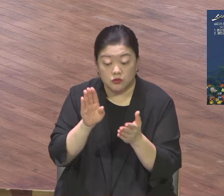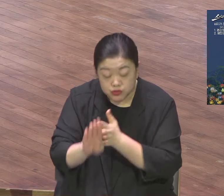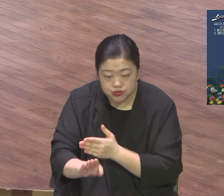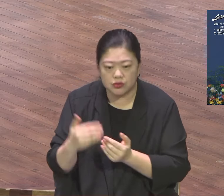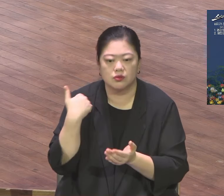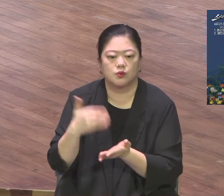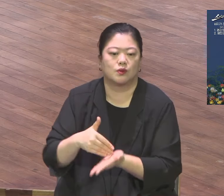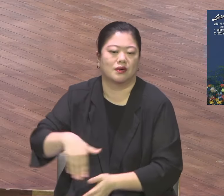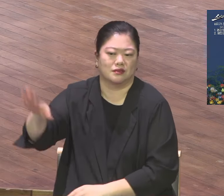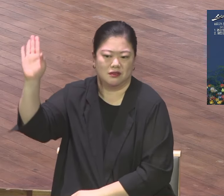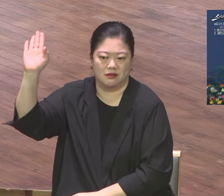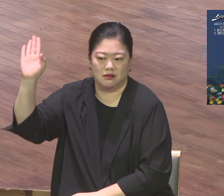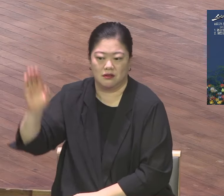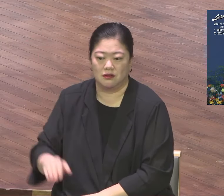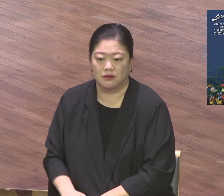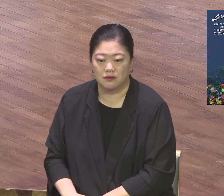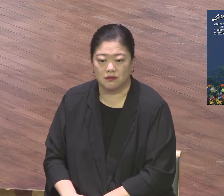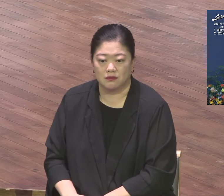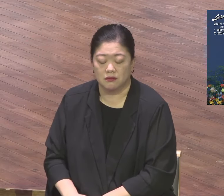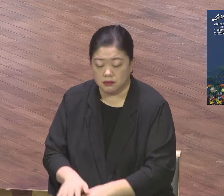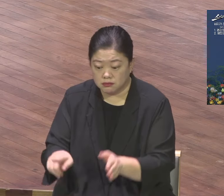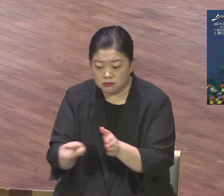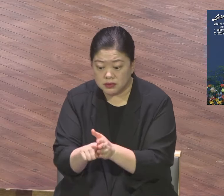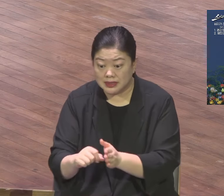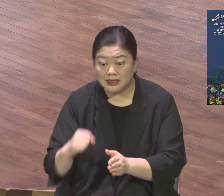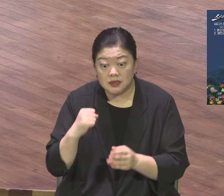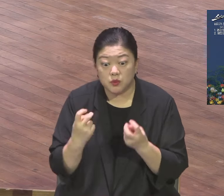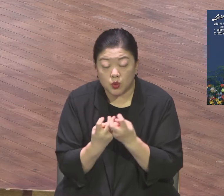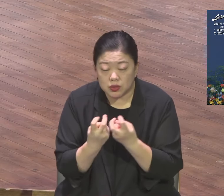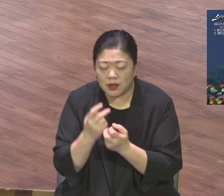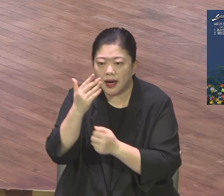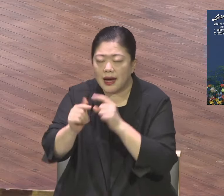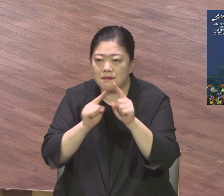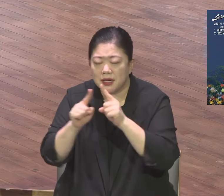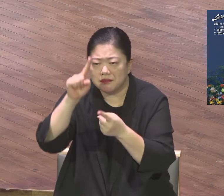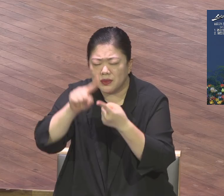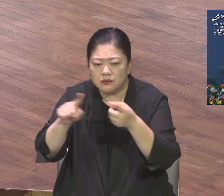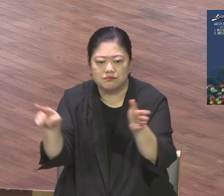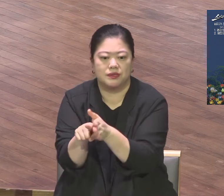말씀을 잡아야 돼요. 그러니까. 말씀. 믿음을 굳게 하고.